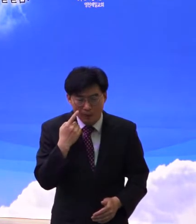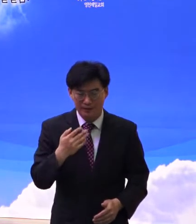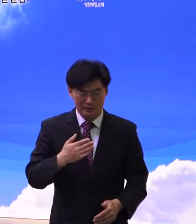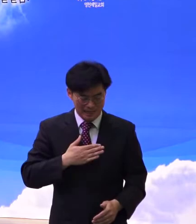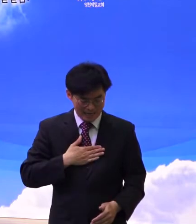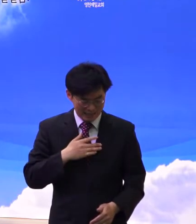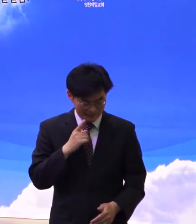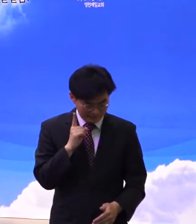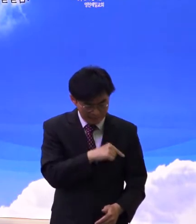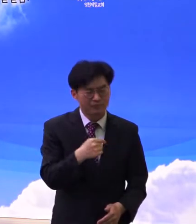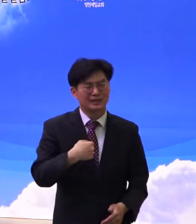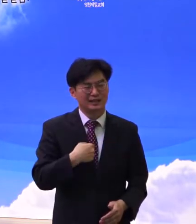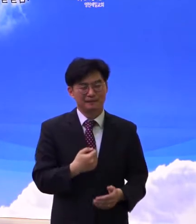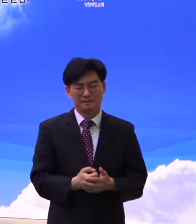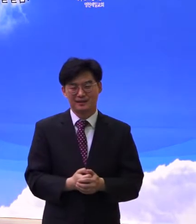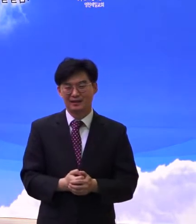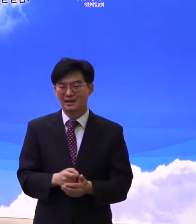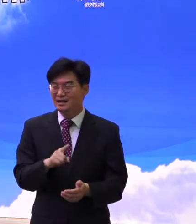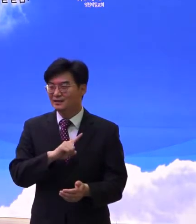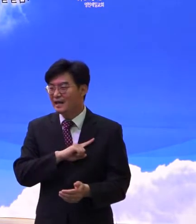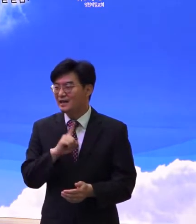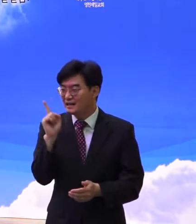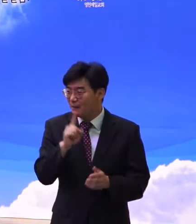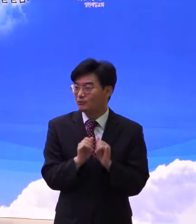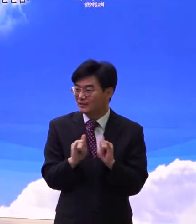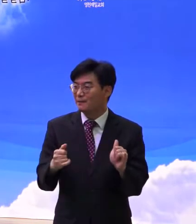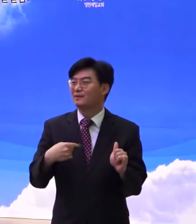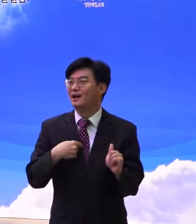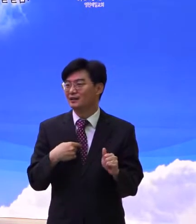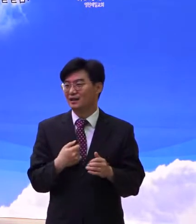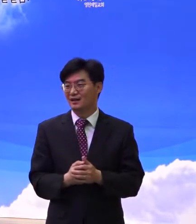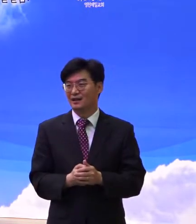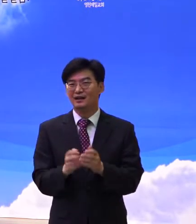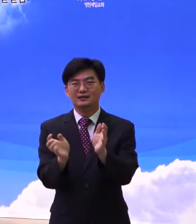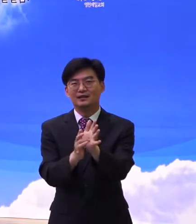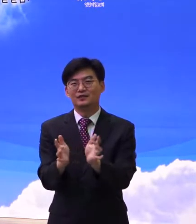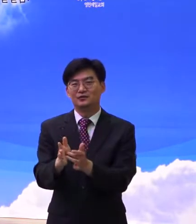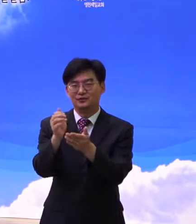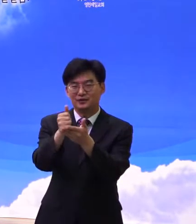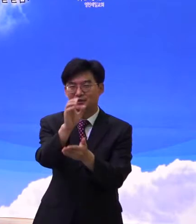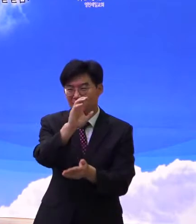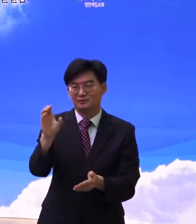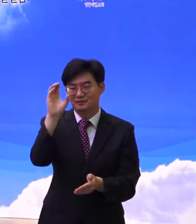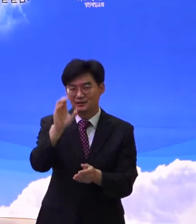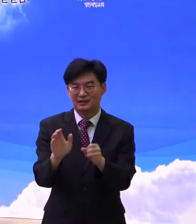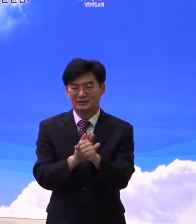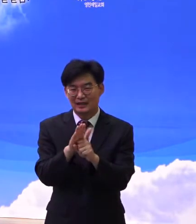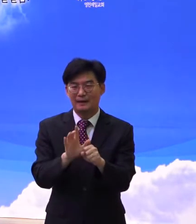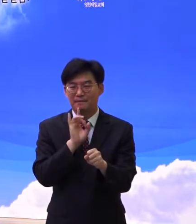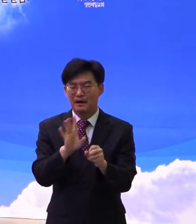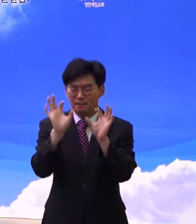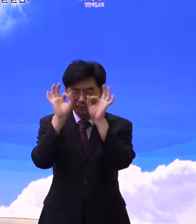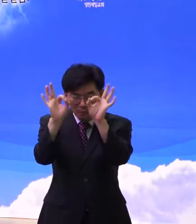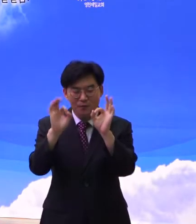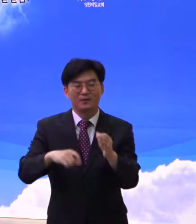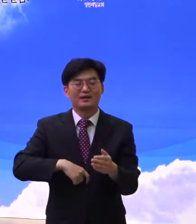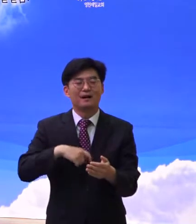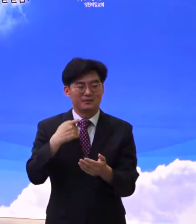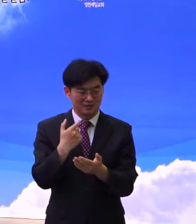위해서 십자가에 매달려 생명을 내어주신 예수님의 그 십자가 사랑을 생각하면서